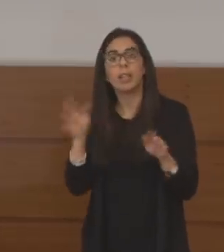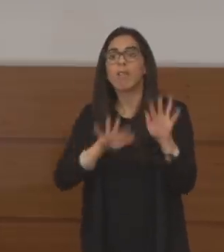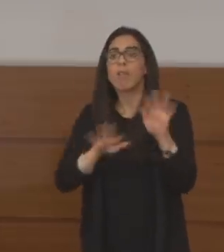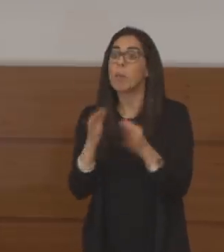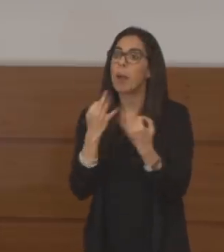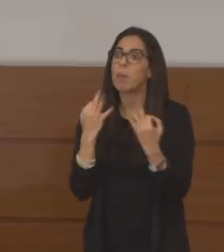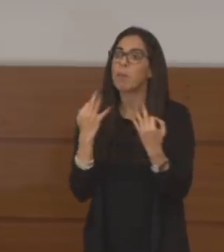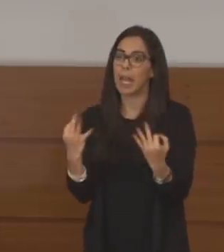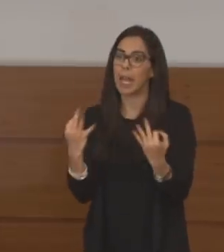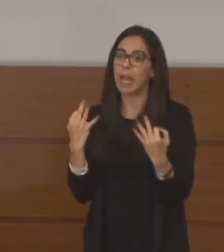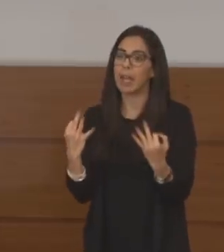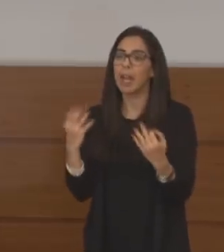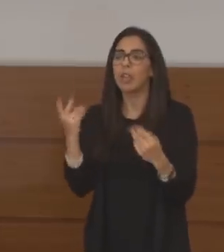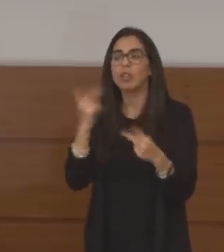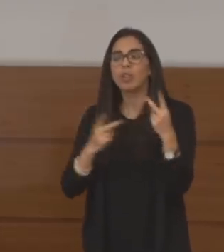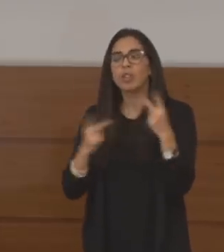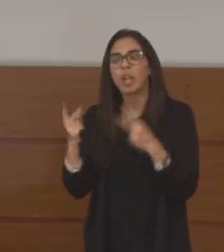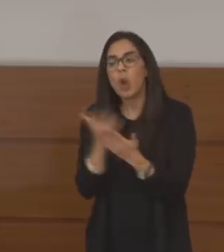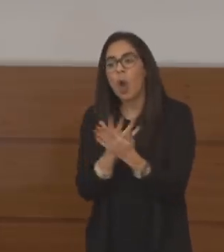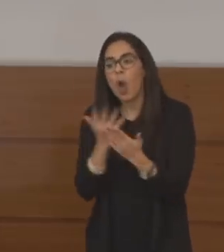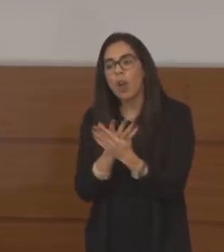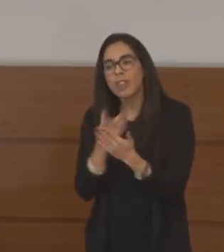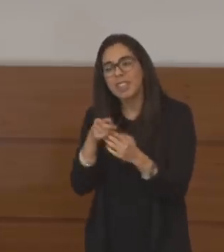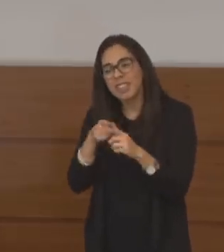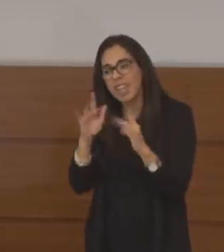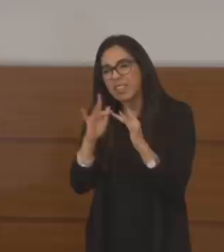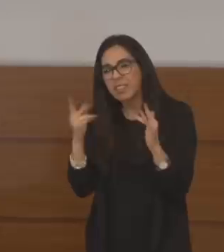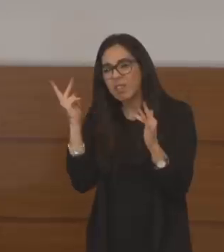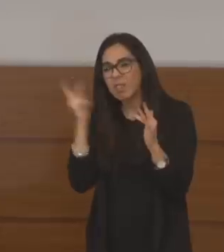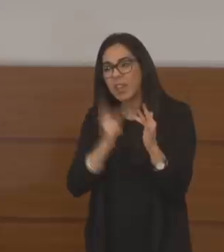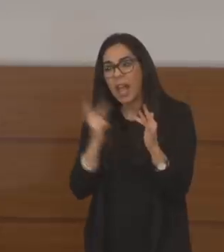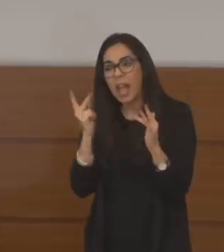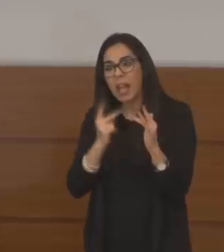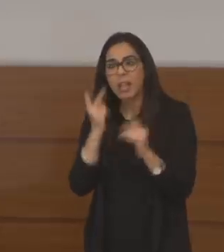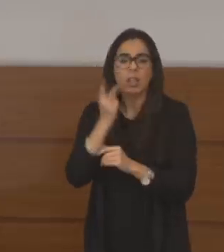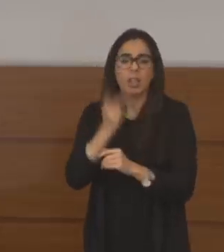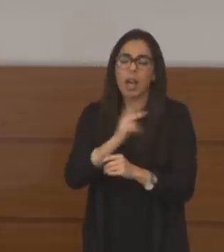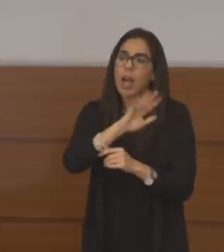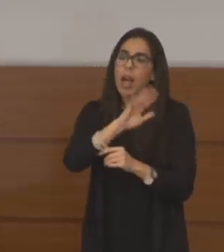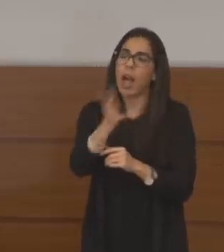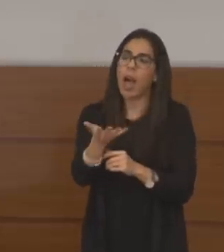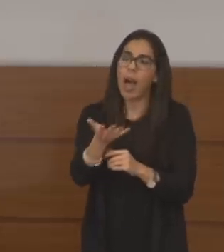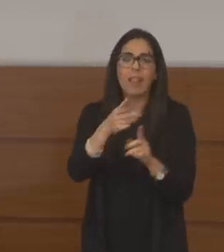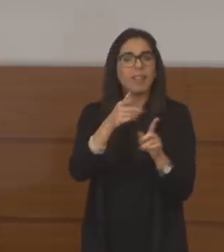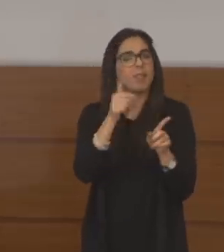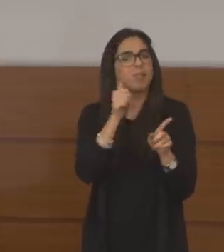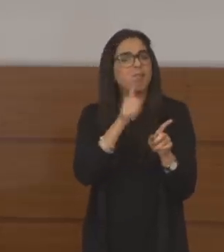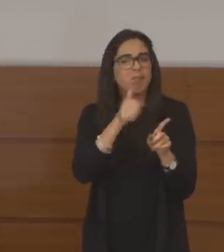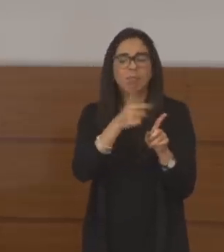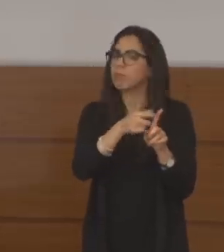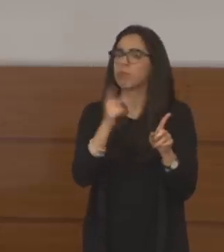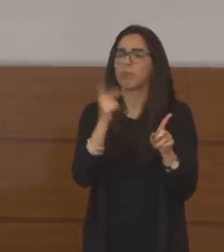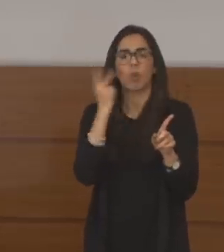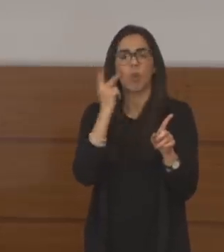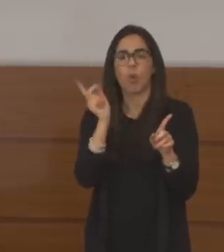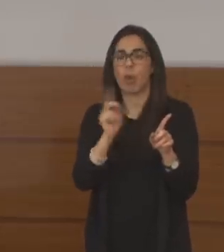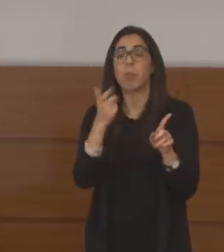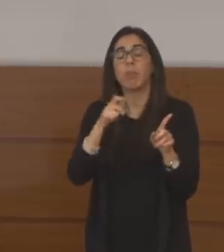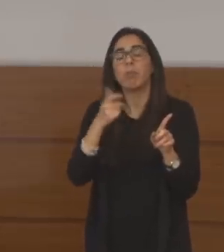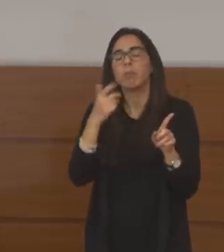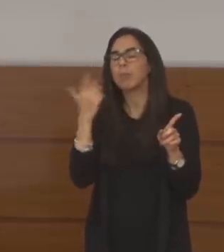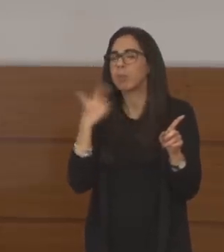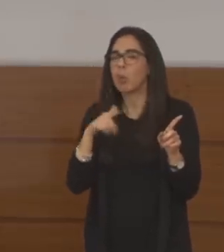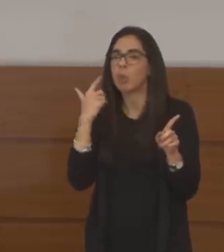ufficiali e non a dare retta a quelle che sono le tecniche che purtroppo non girano